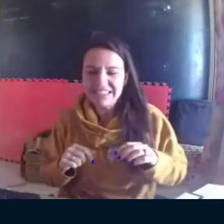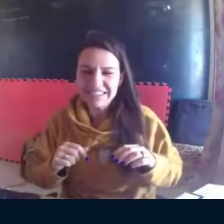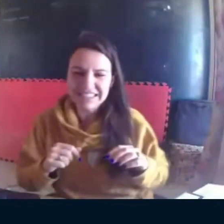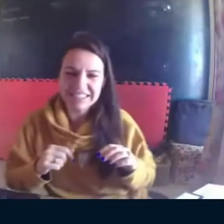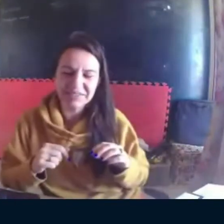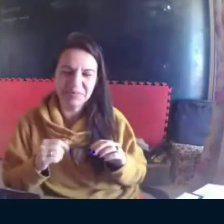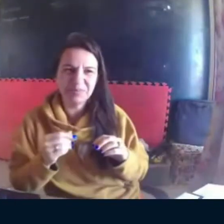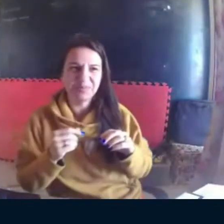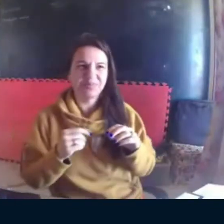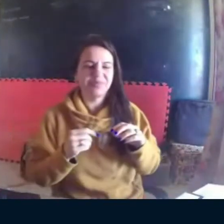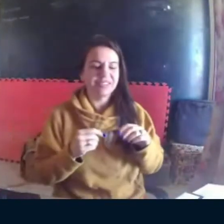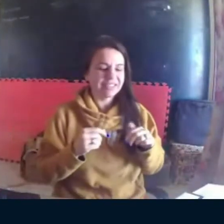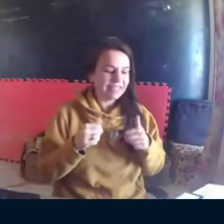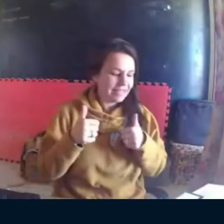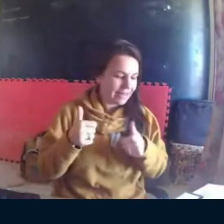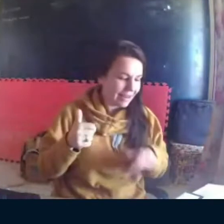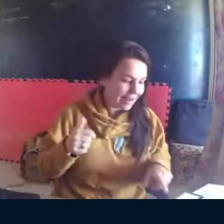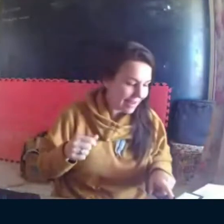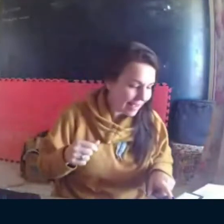E